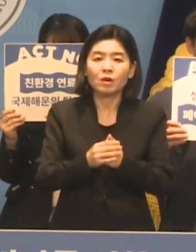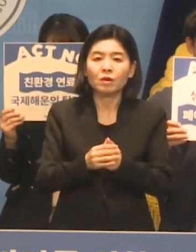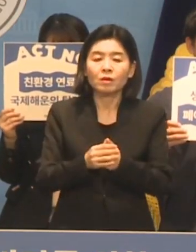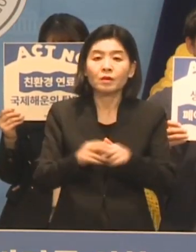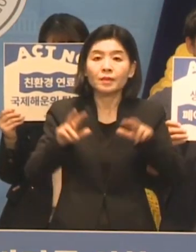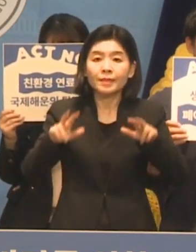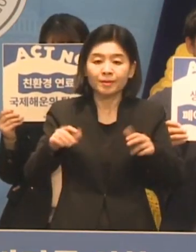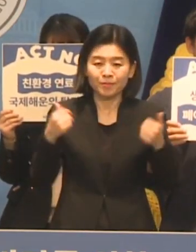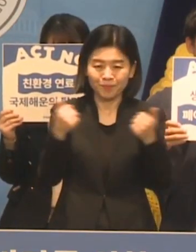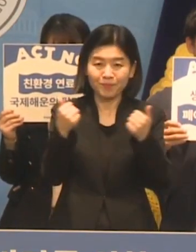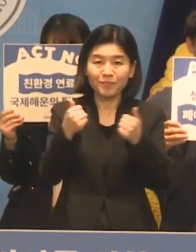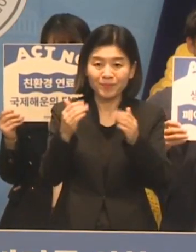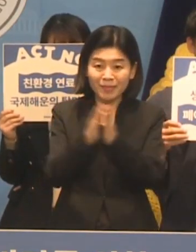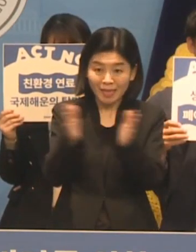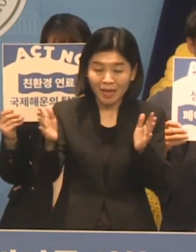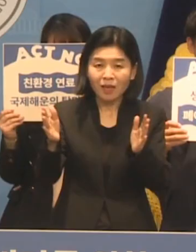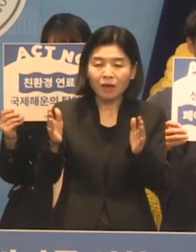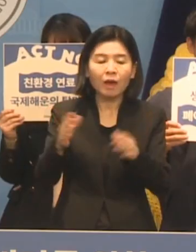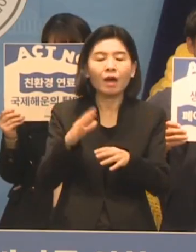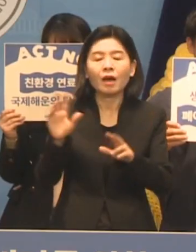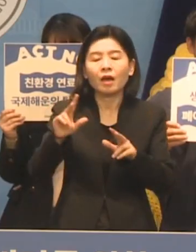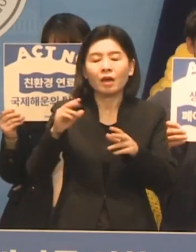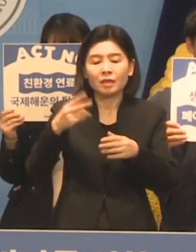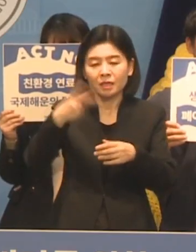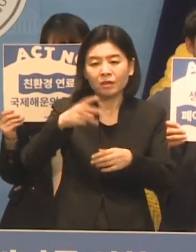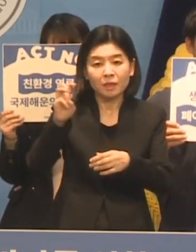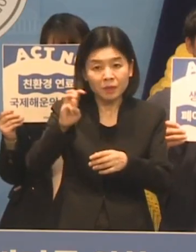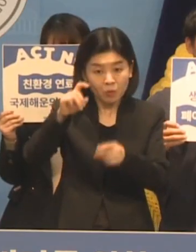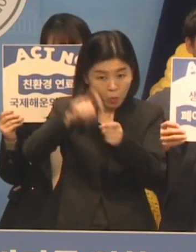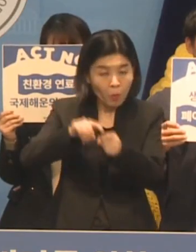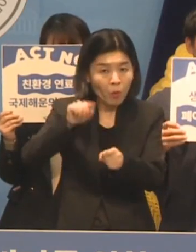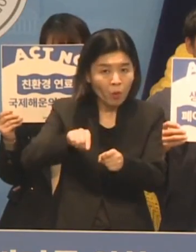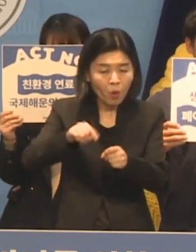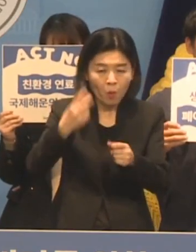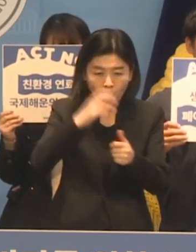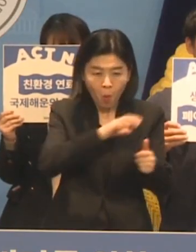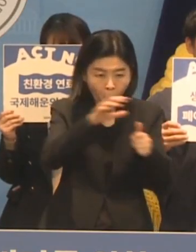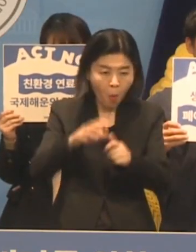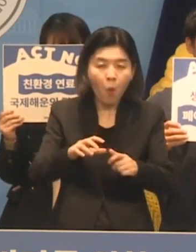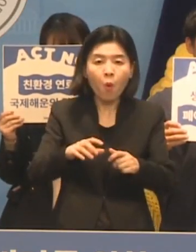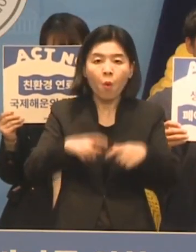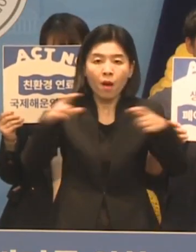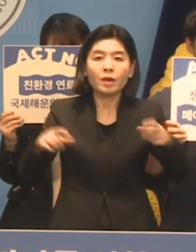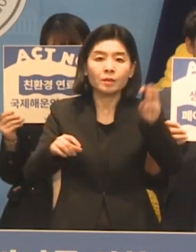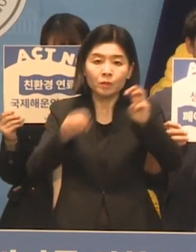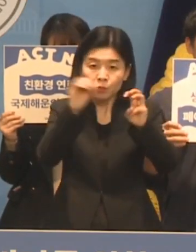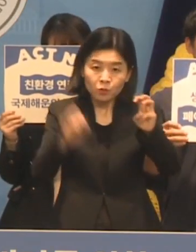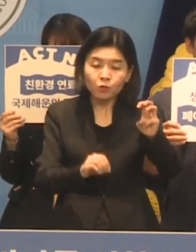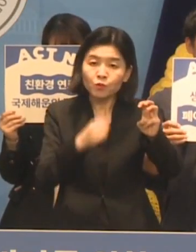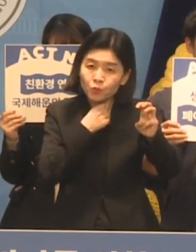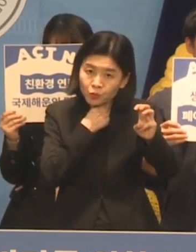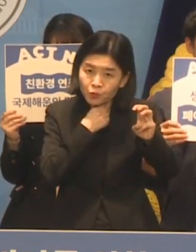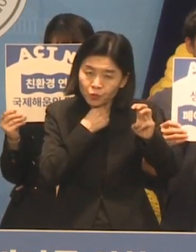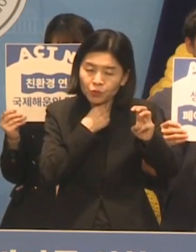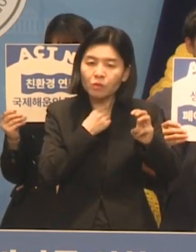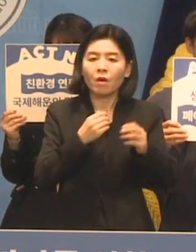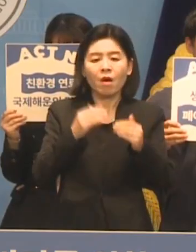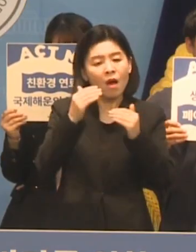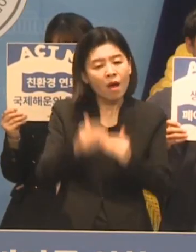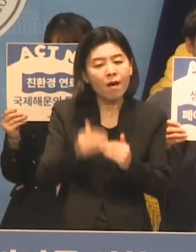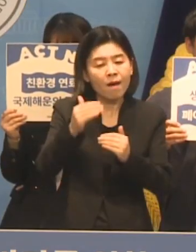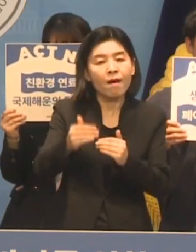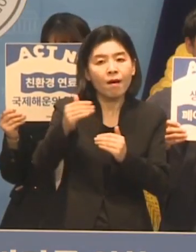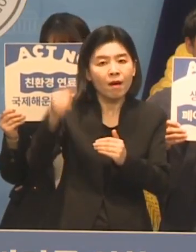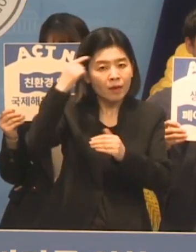남지 않은 2030년까지 해양보호구역을 30%까지 확대하기 위해서는 구체적인 보호구역 확대 로드맵을